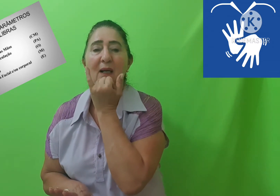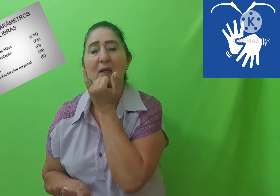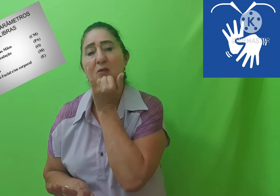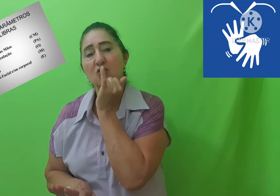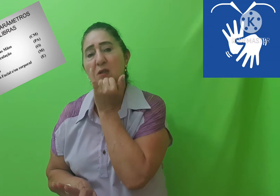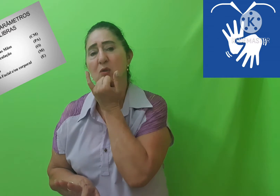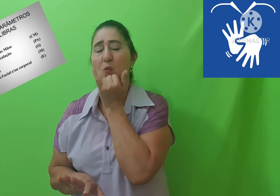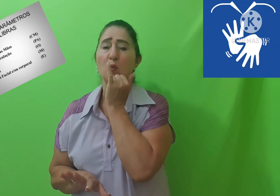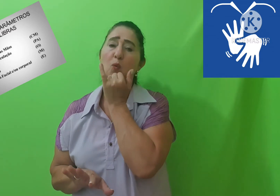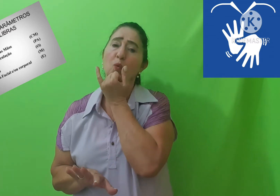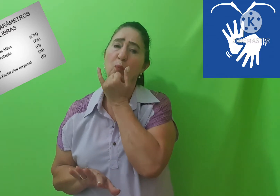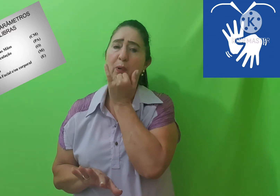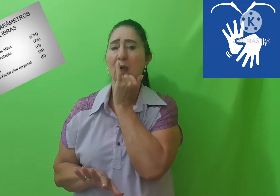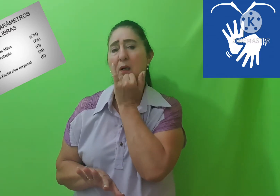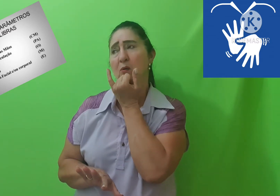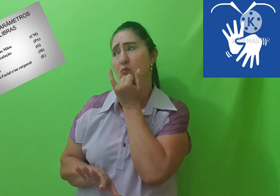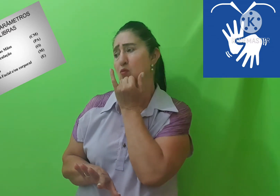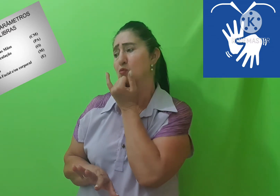cá. Desculpa.